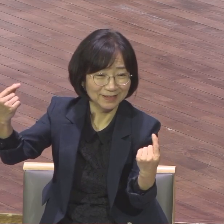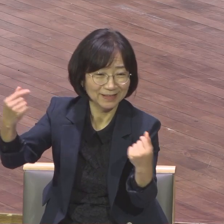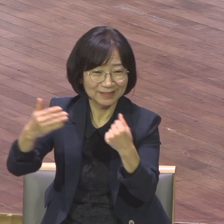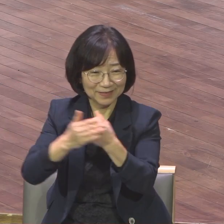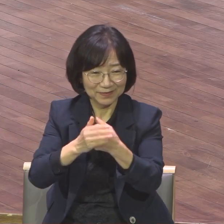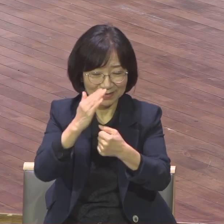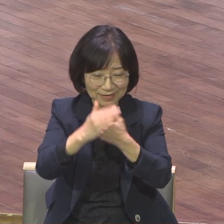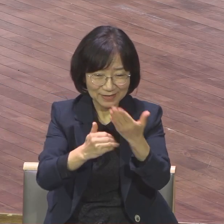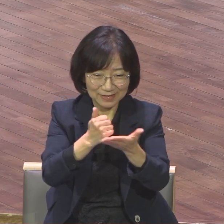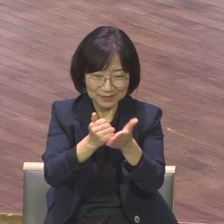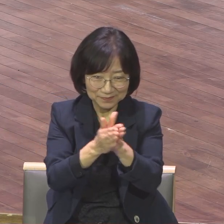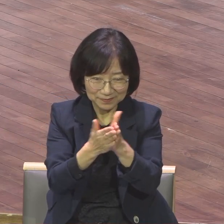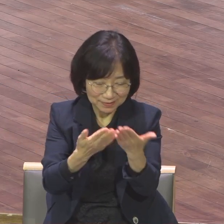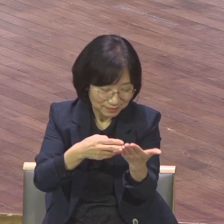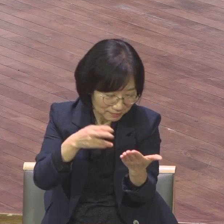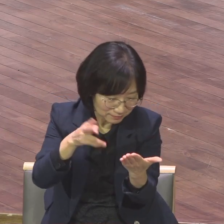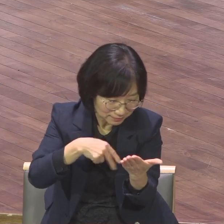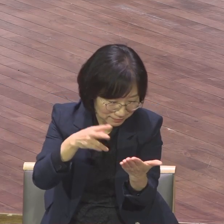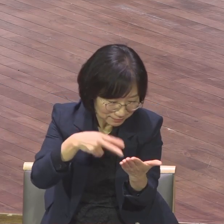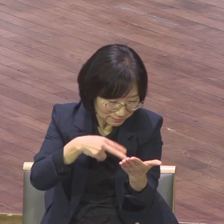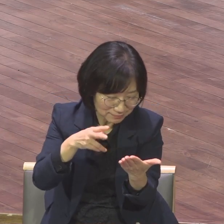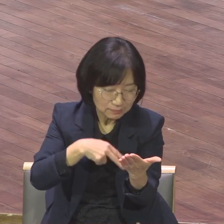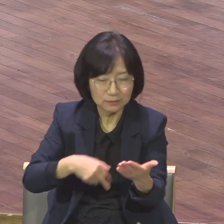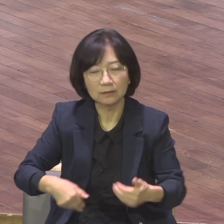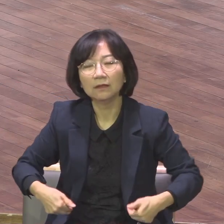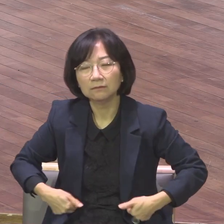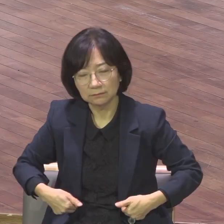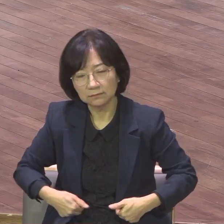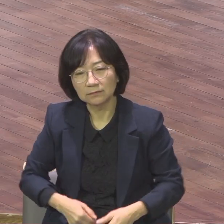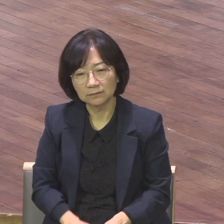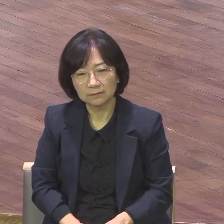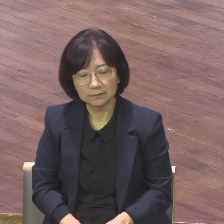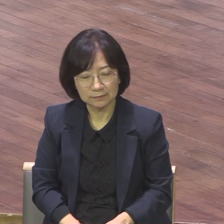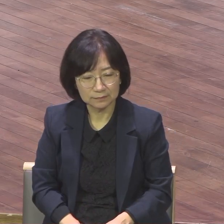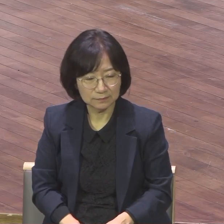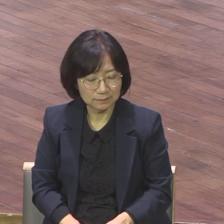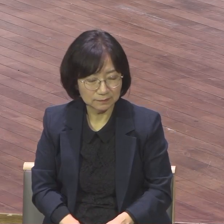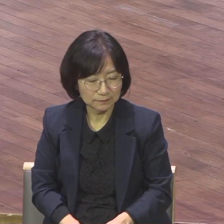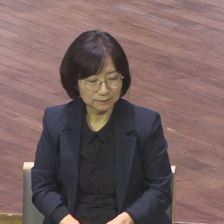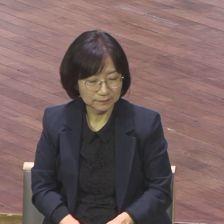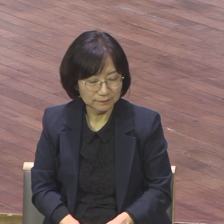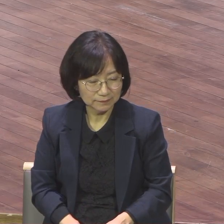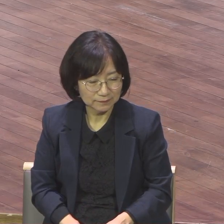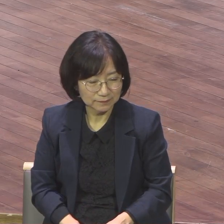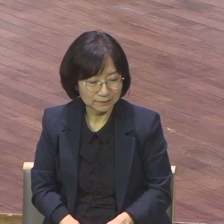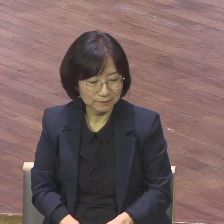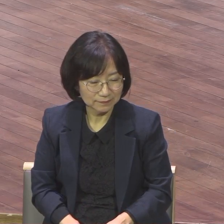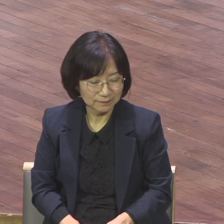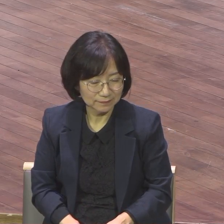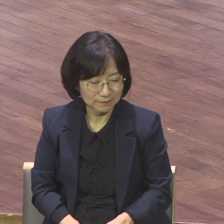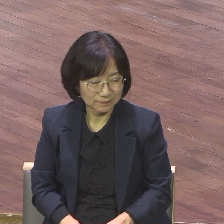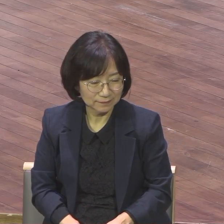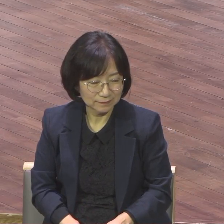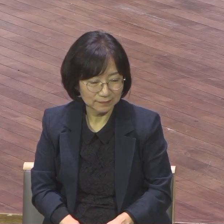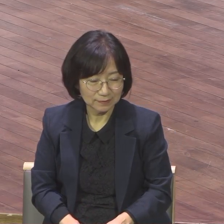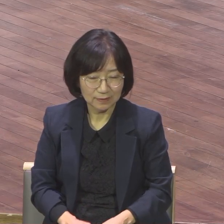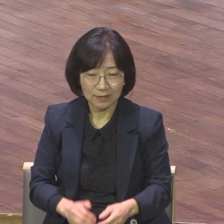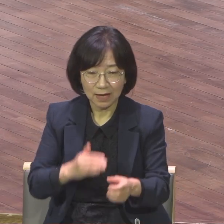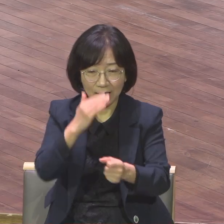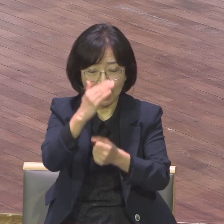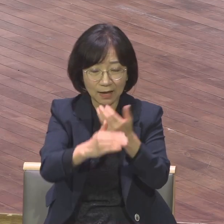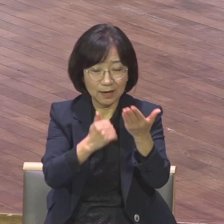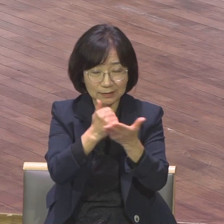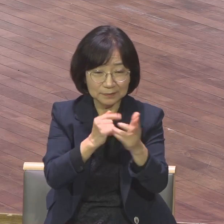됐다니까요. 말씀이 육신이 되어 우리가 그 같이 은혜가 독수의 영광이 은혜의 진리가 충만하더라. 분명히 말씀이